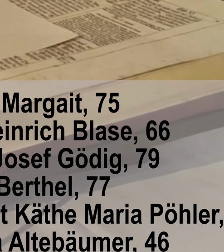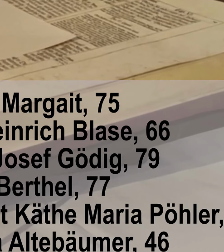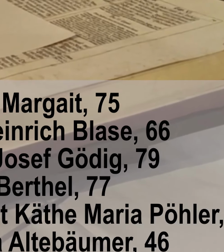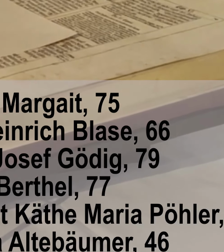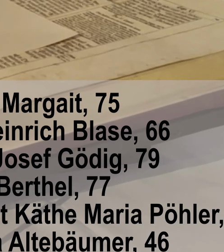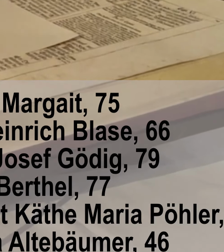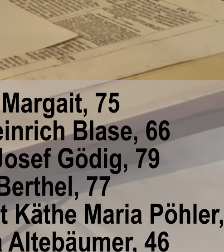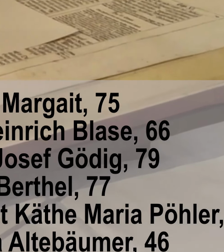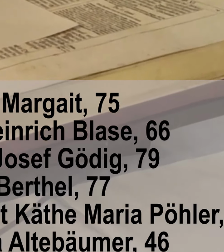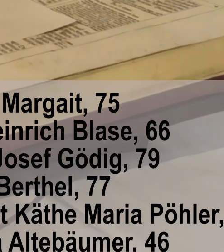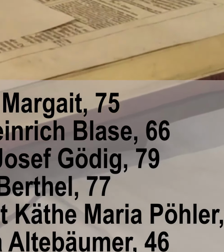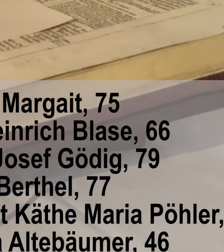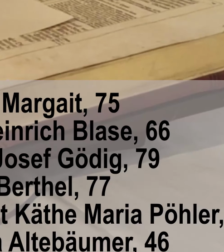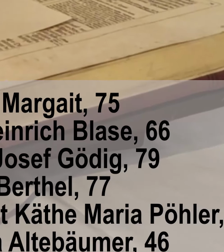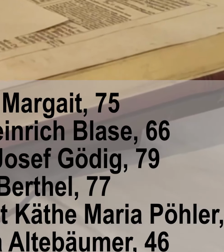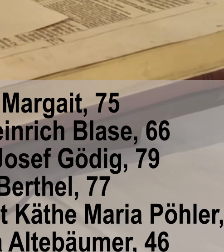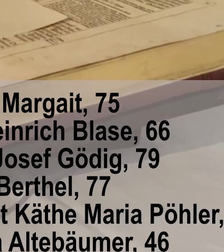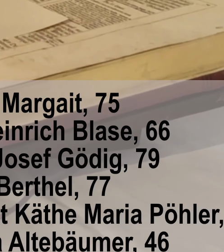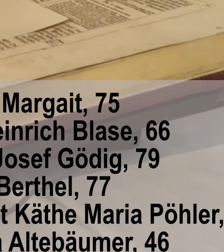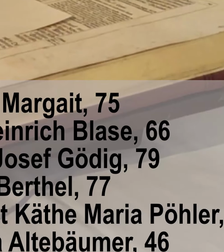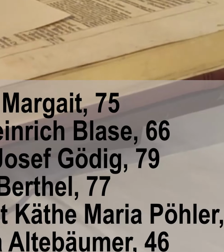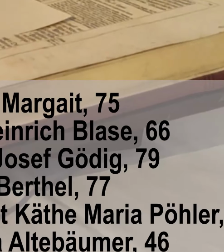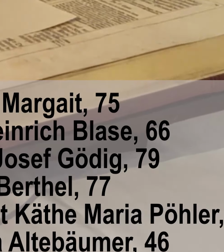Heinz Josef Gödig,